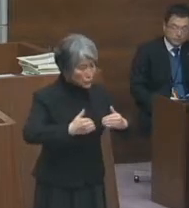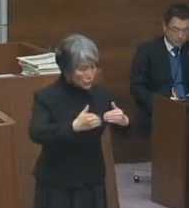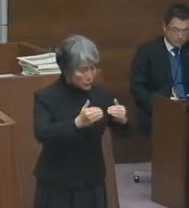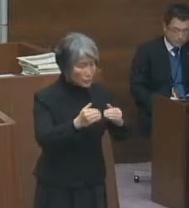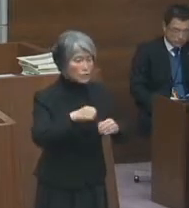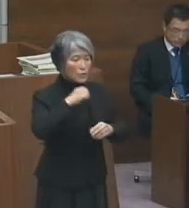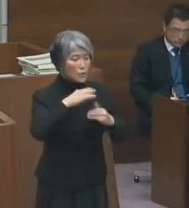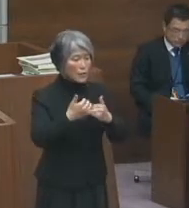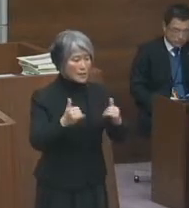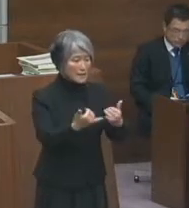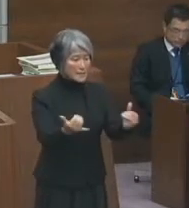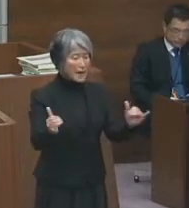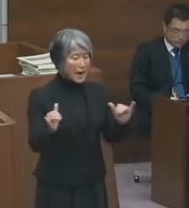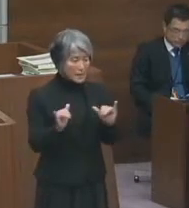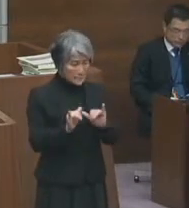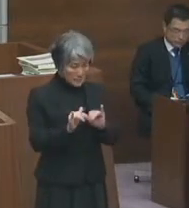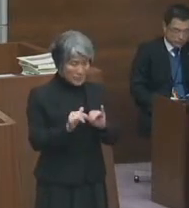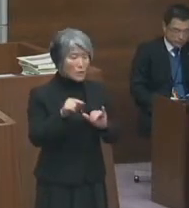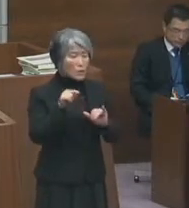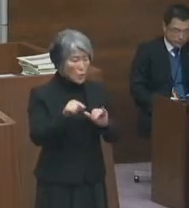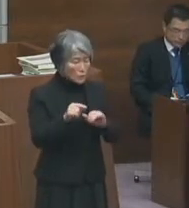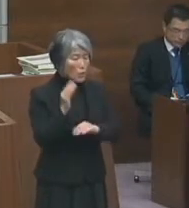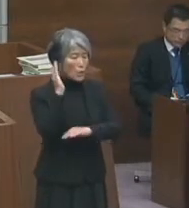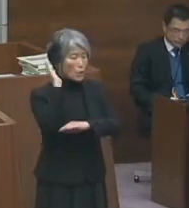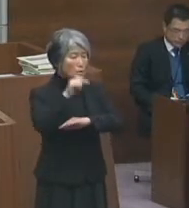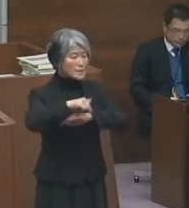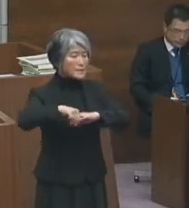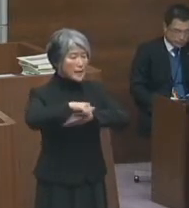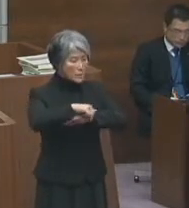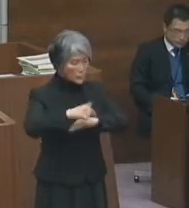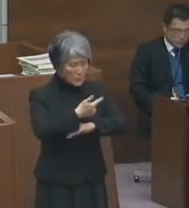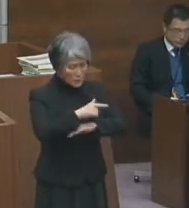で高齢者施策にさまざまな工夫がなされている